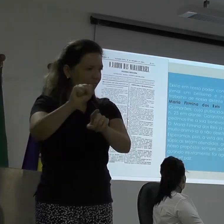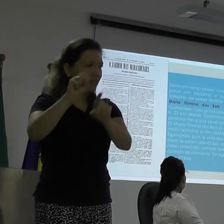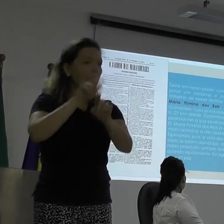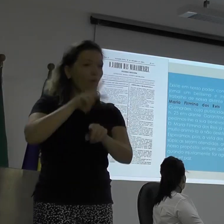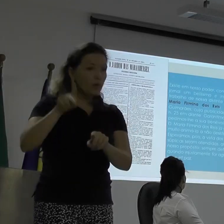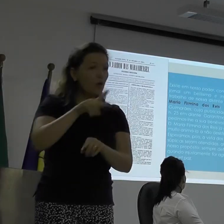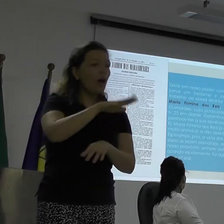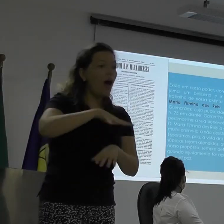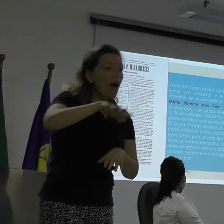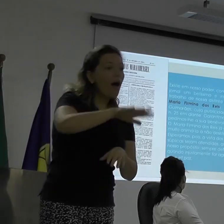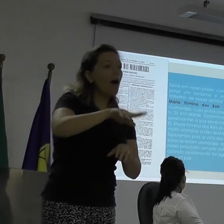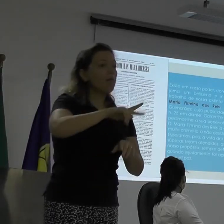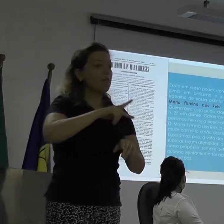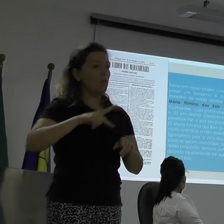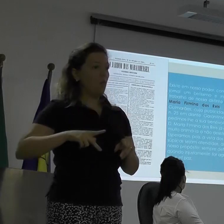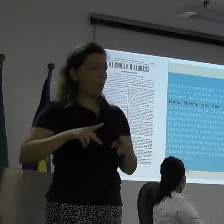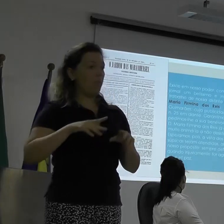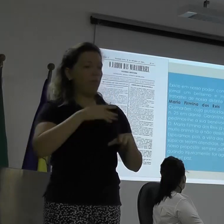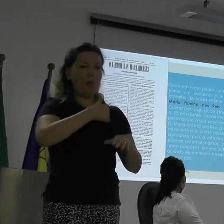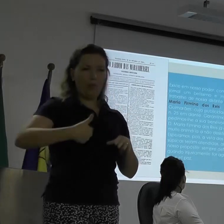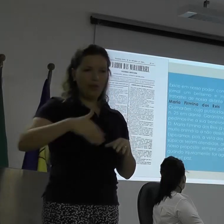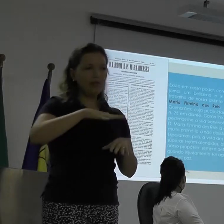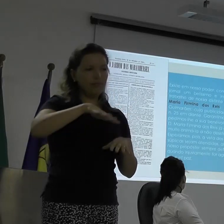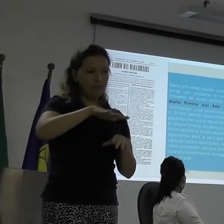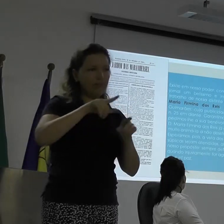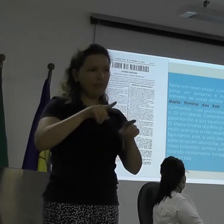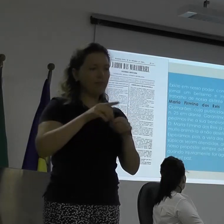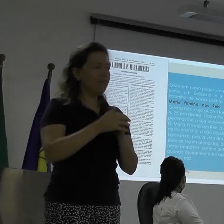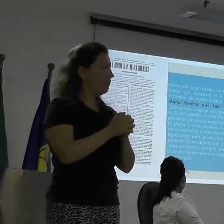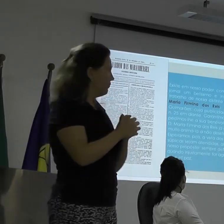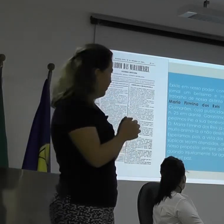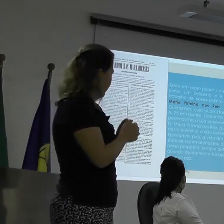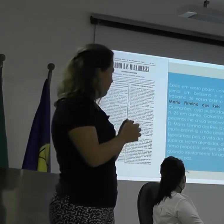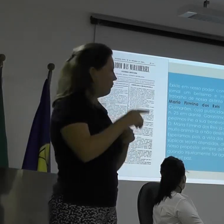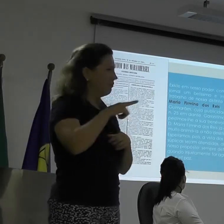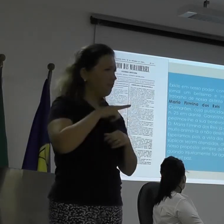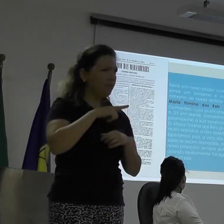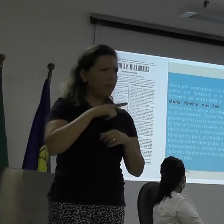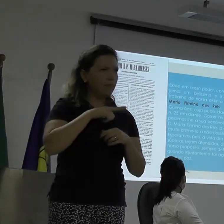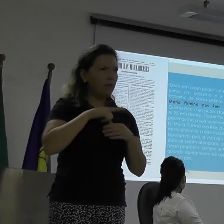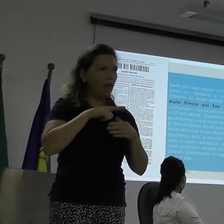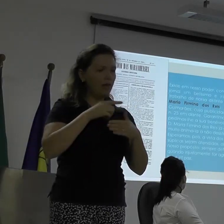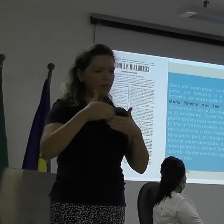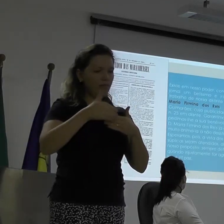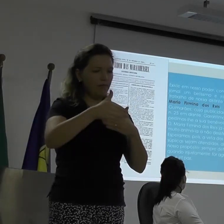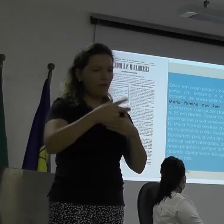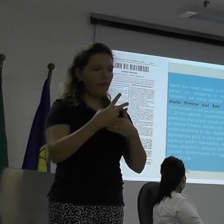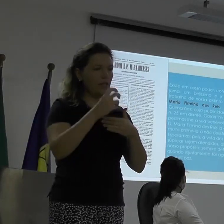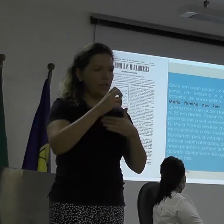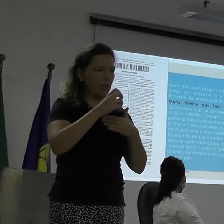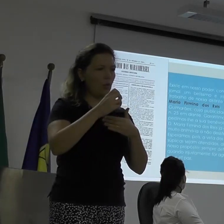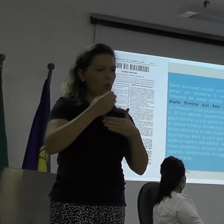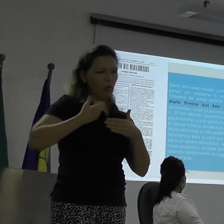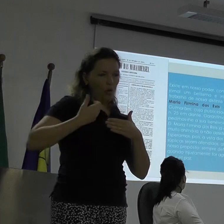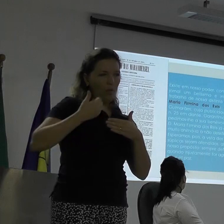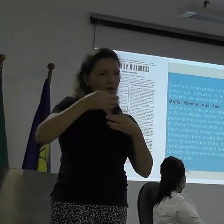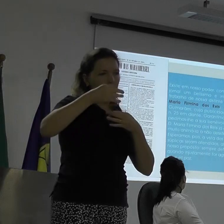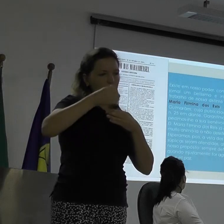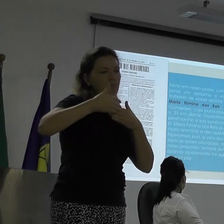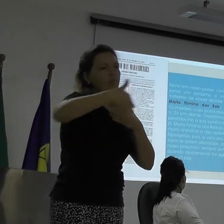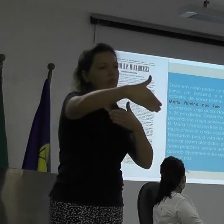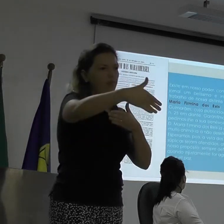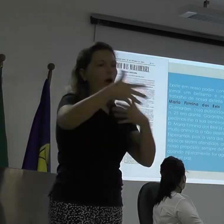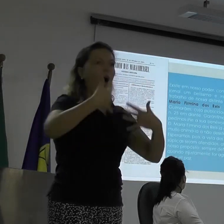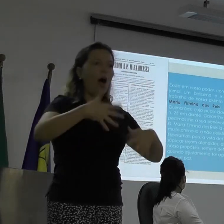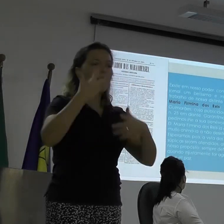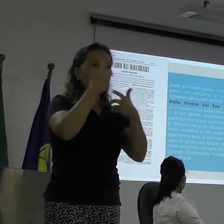Guimarães, cuja publicidade tensionamos a princípio do número 25 em diante. Garantimos ao público a beleza da